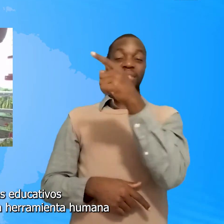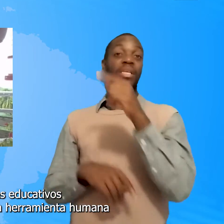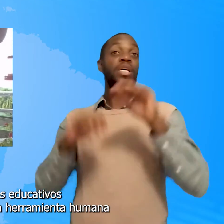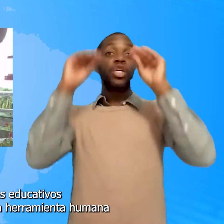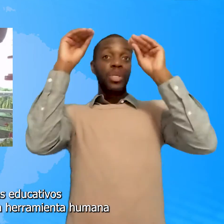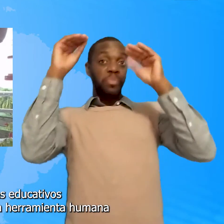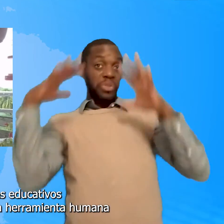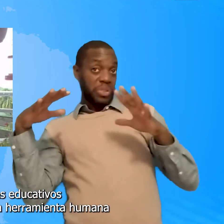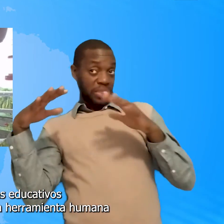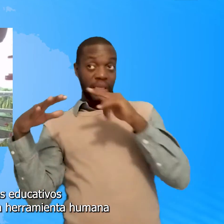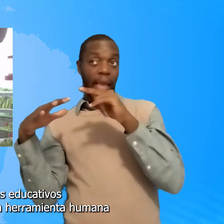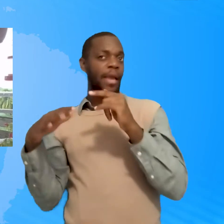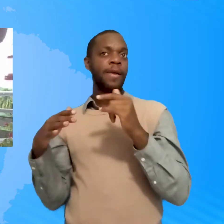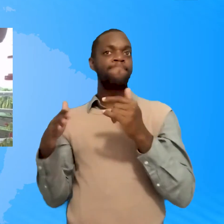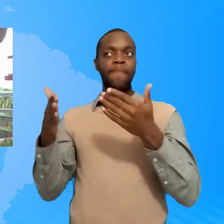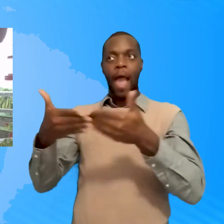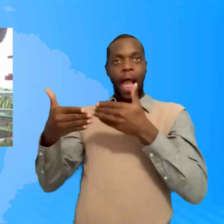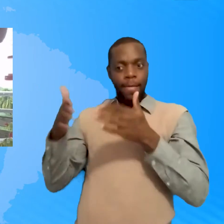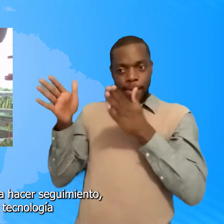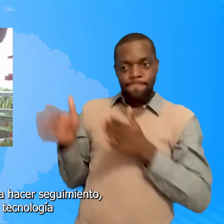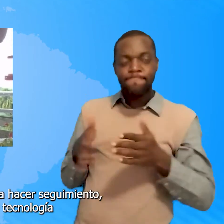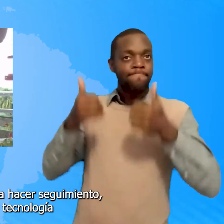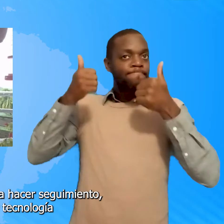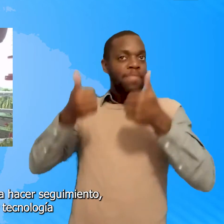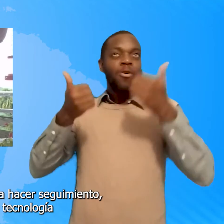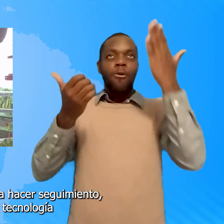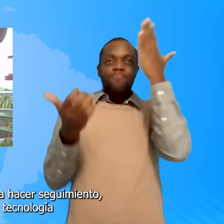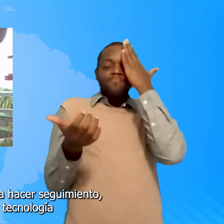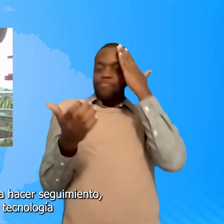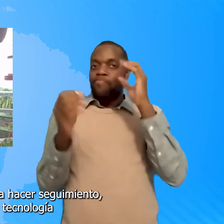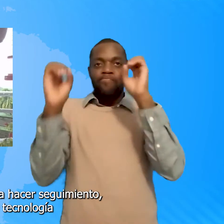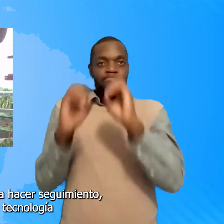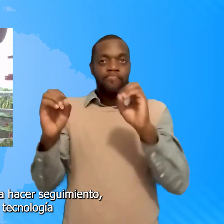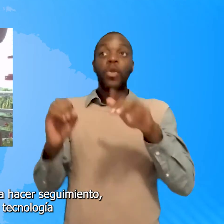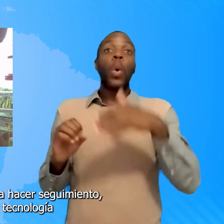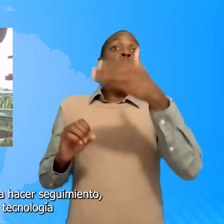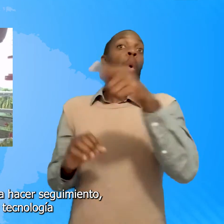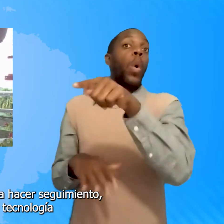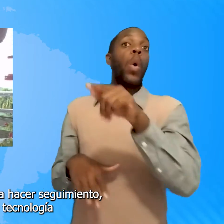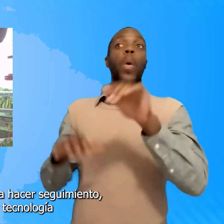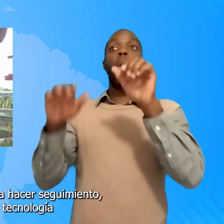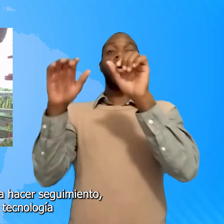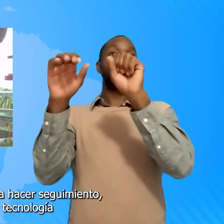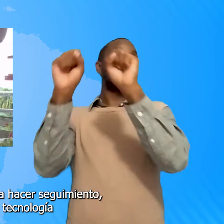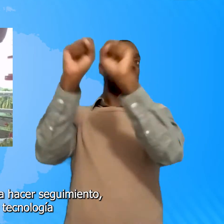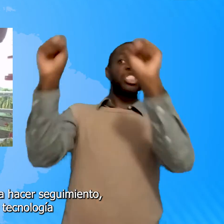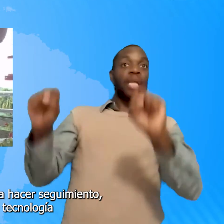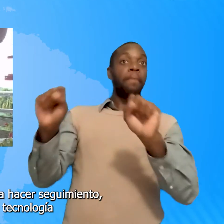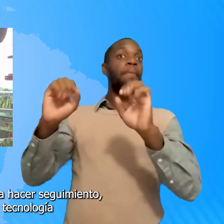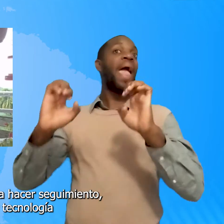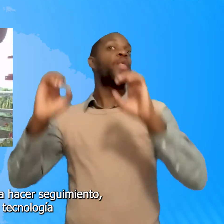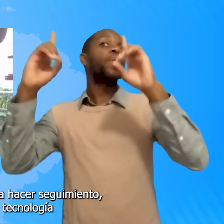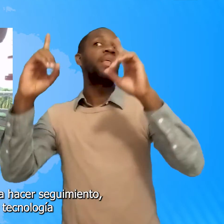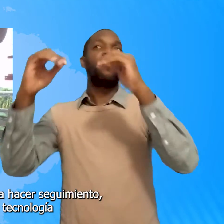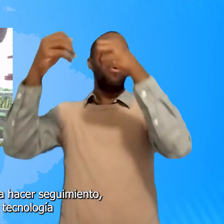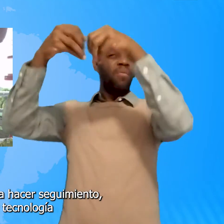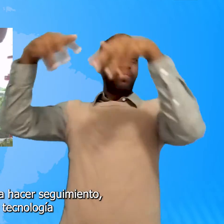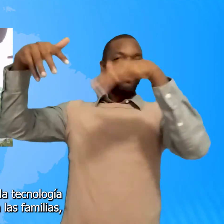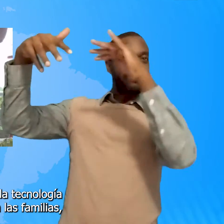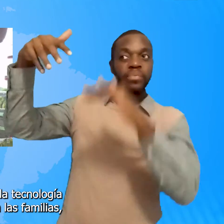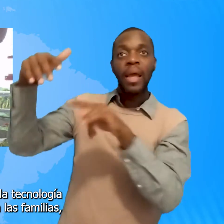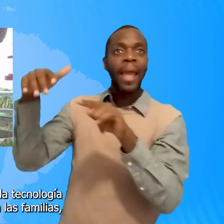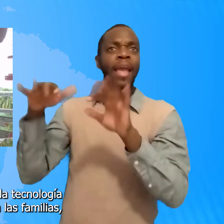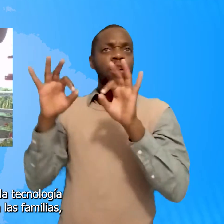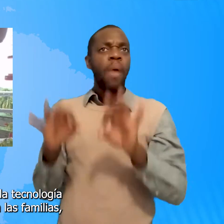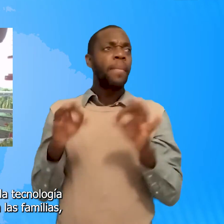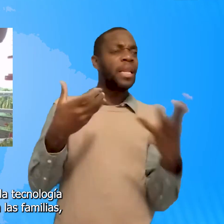la herramienta humana para la inclusión, para hacer seguimiento, para tener tecnología